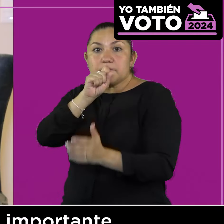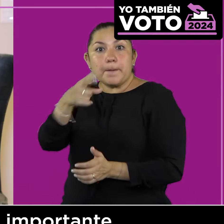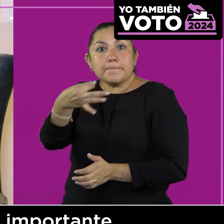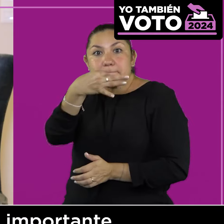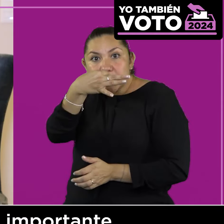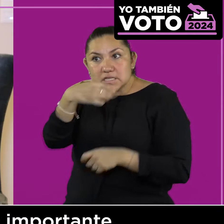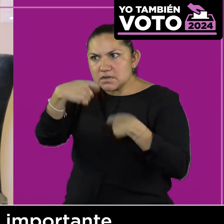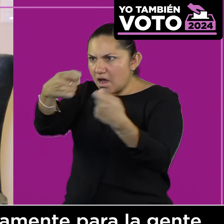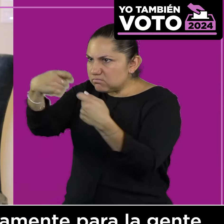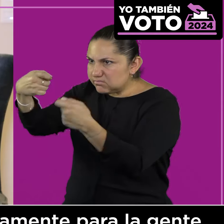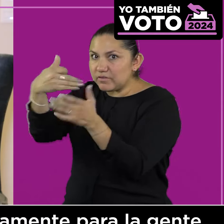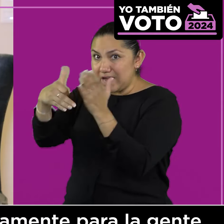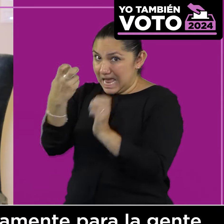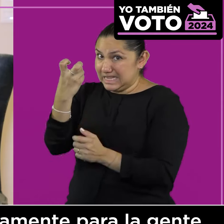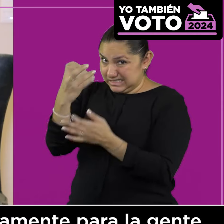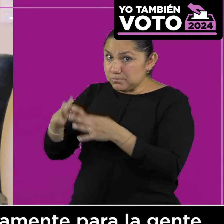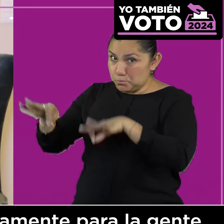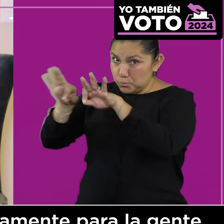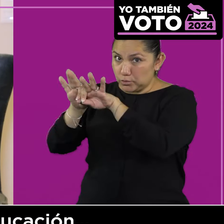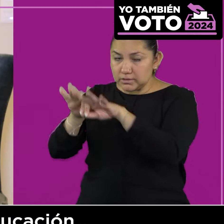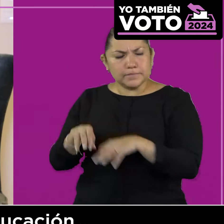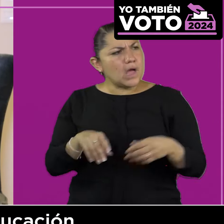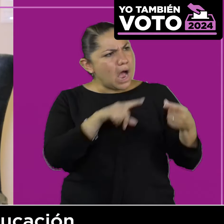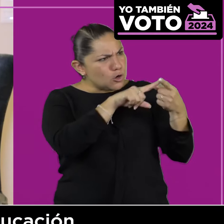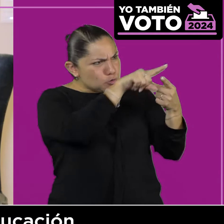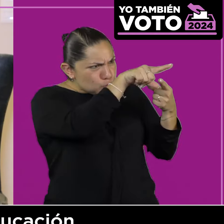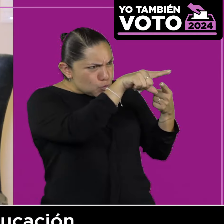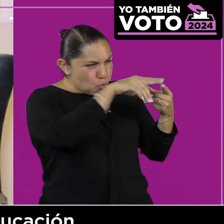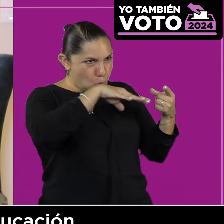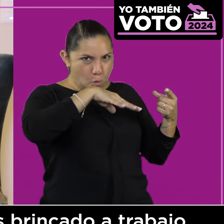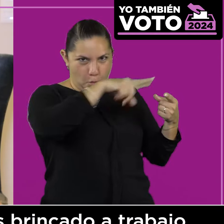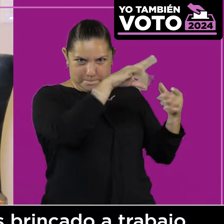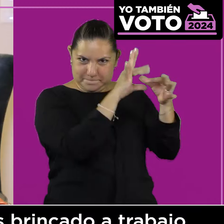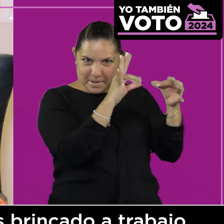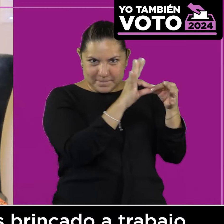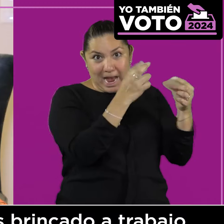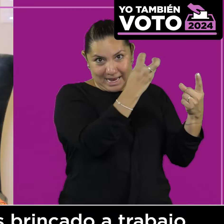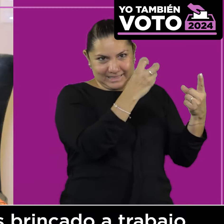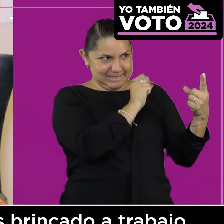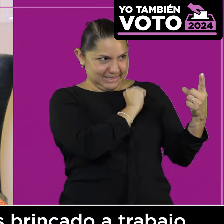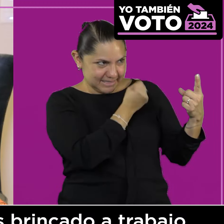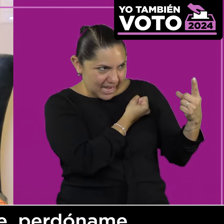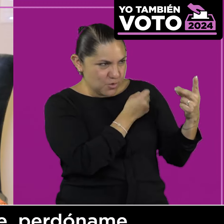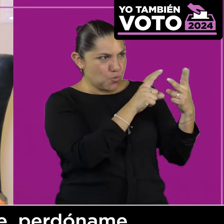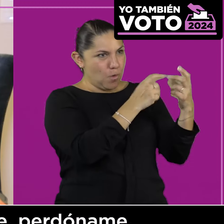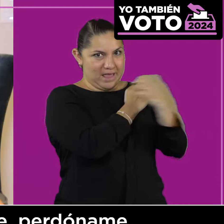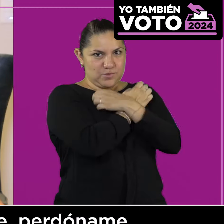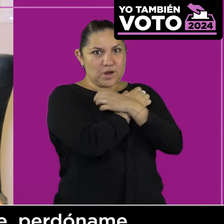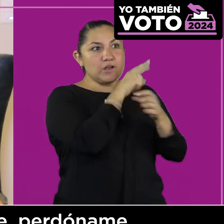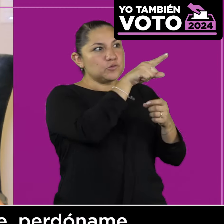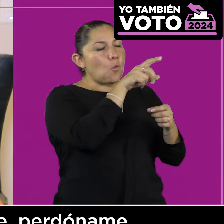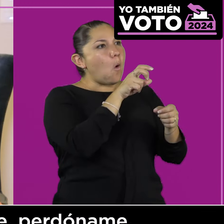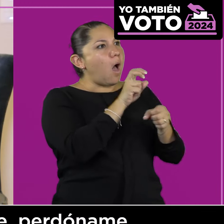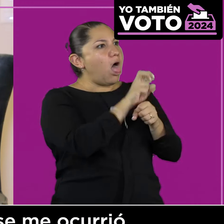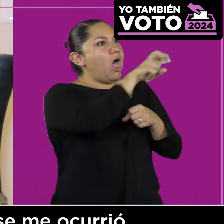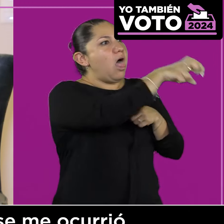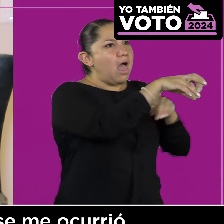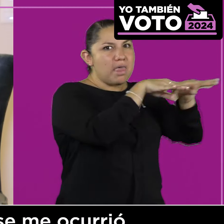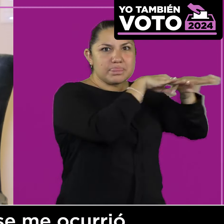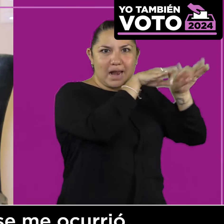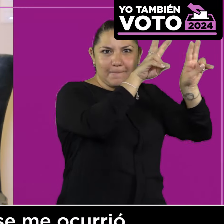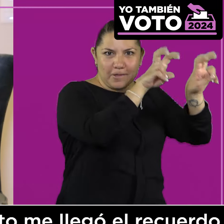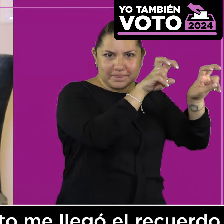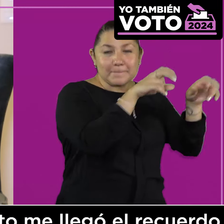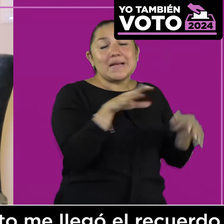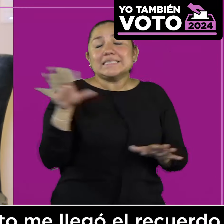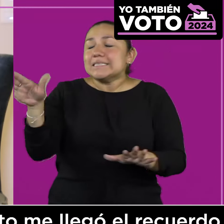que es muy importante Pues también precisamente para la gente Salud Educación es que tú ya habías brincado a trabajo sí perdóname perdóname pero es que